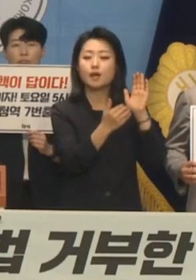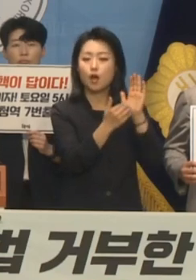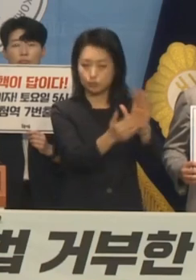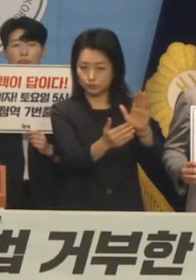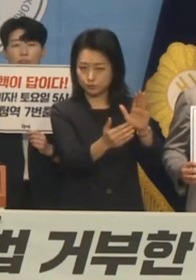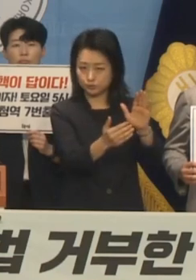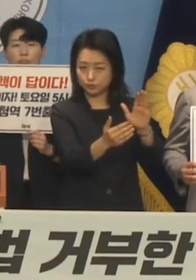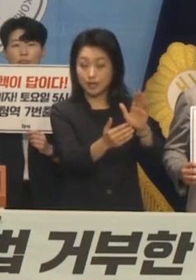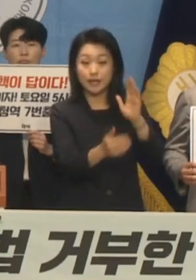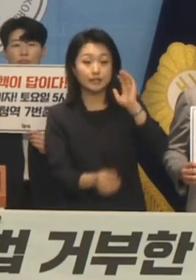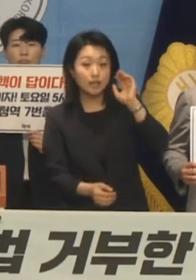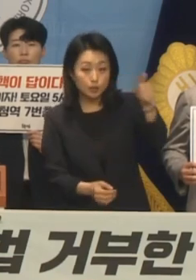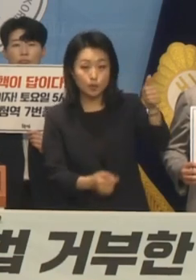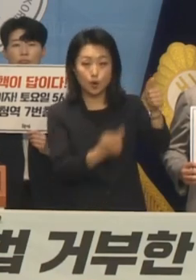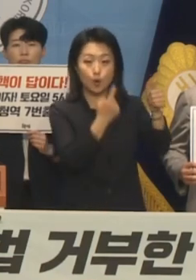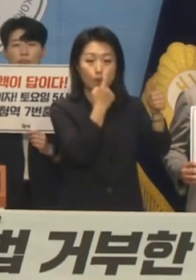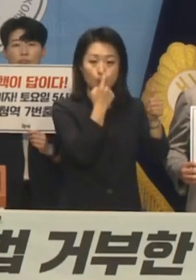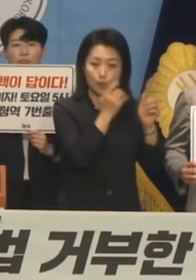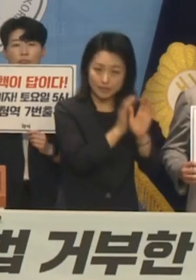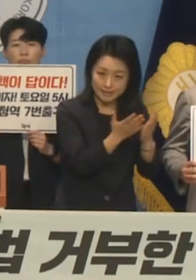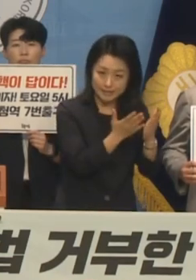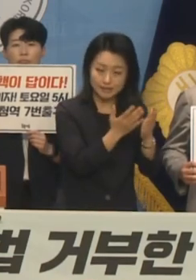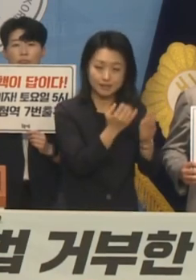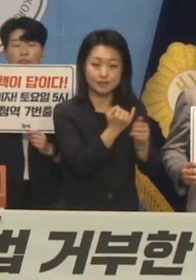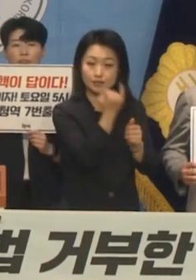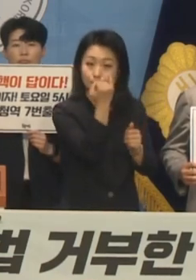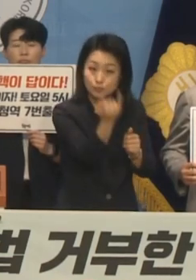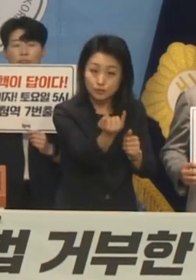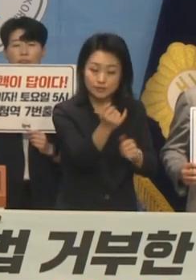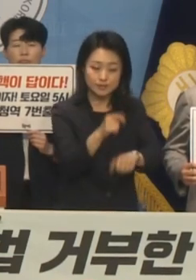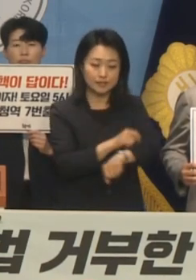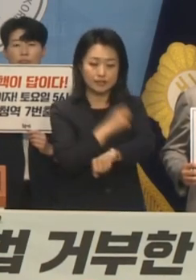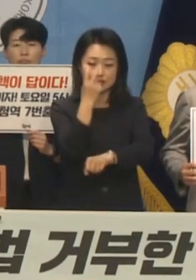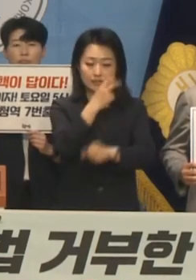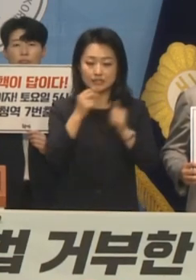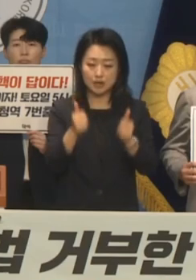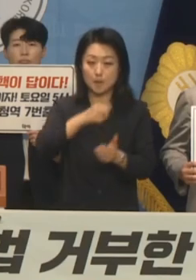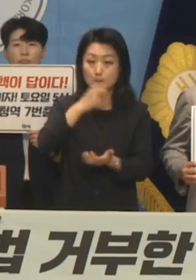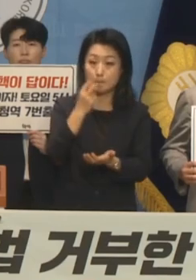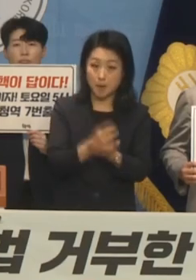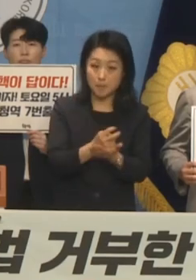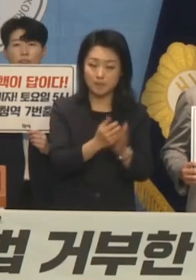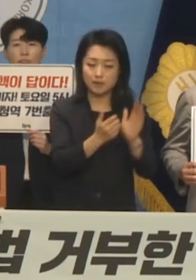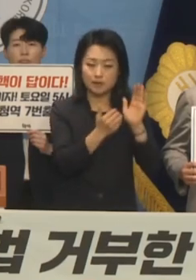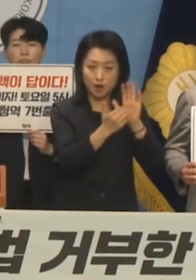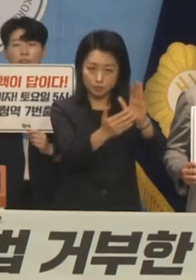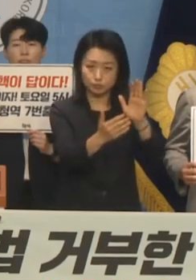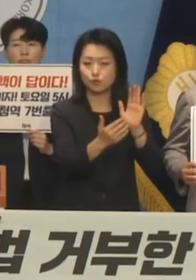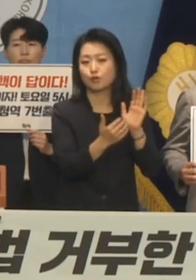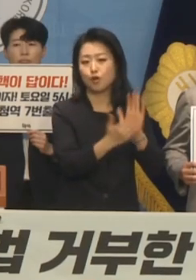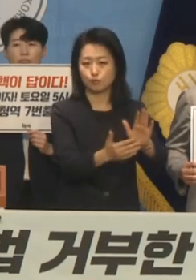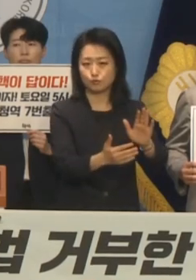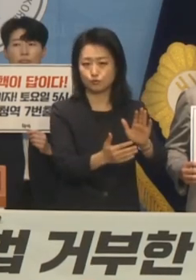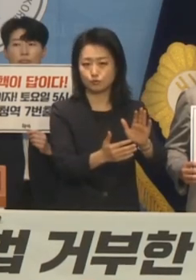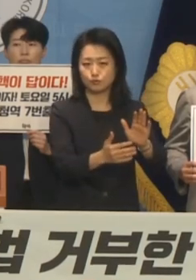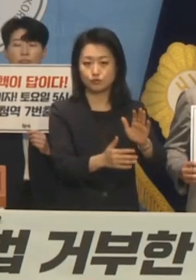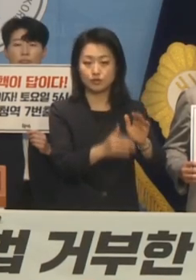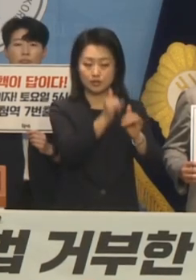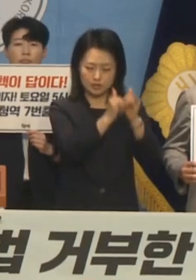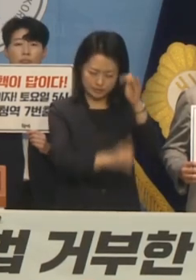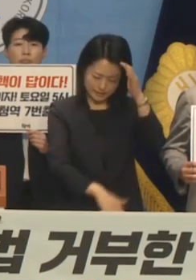행사해서 대통령 자신과 가족에 대한 특검법을 연달아 거부한 최초의 대통령이